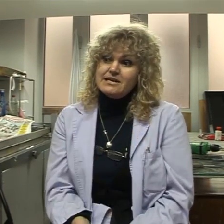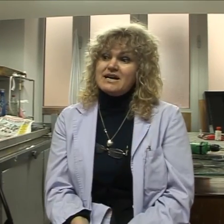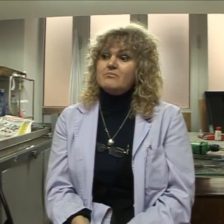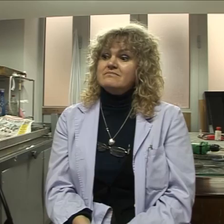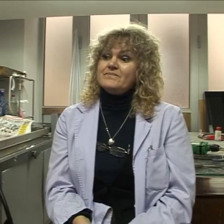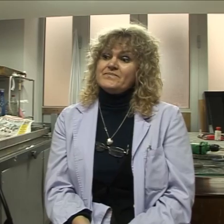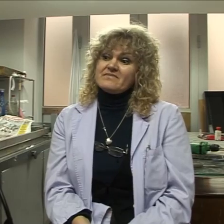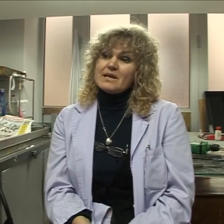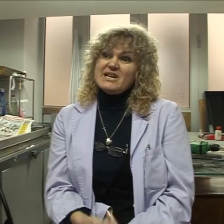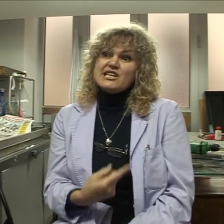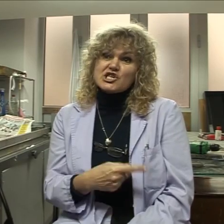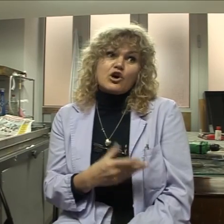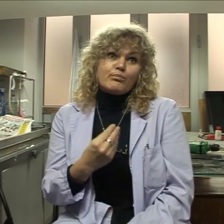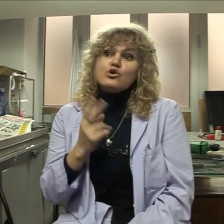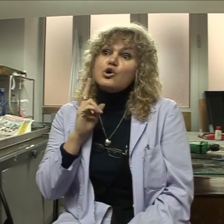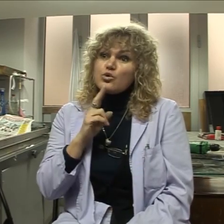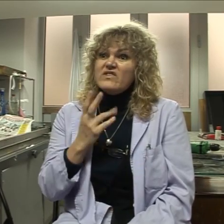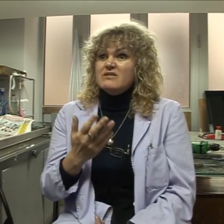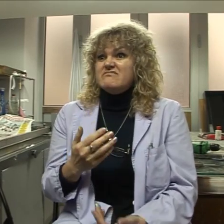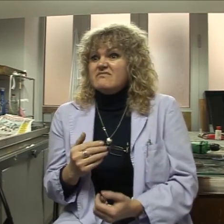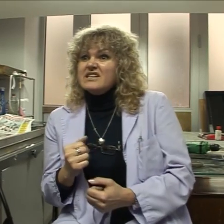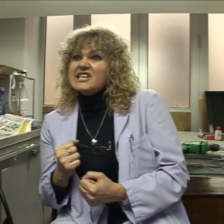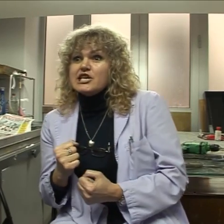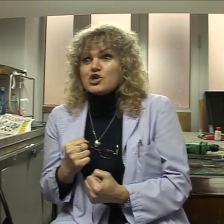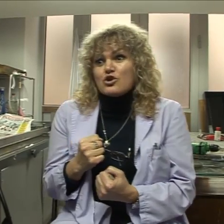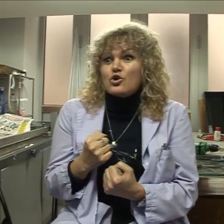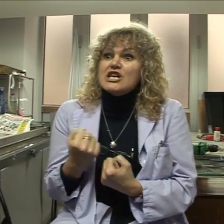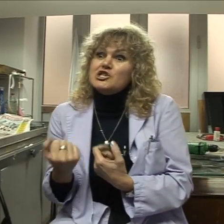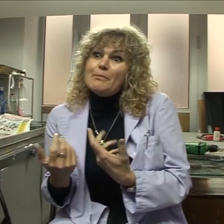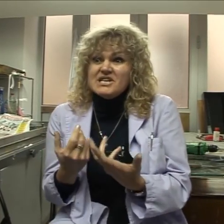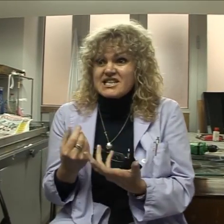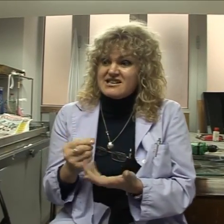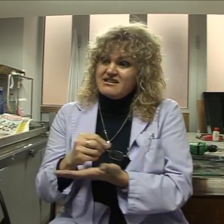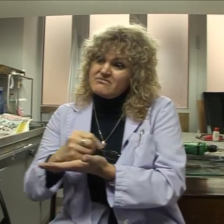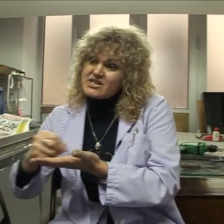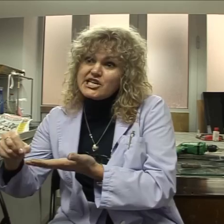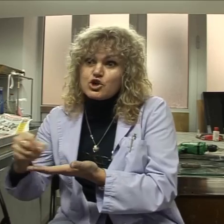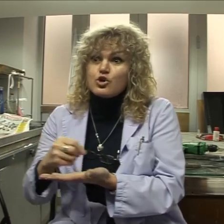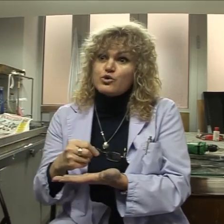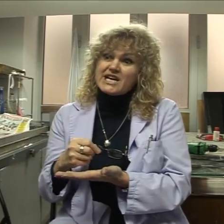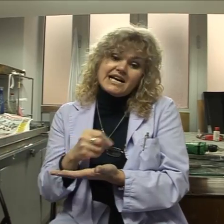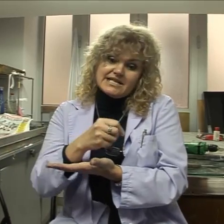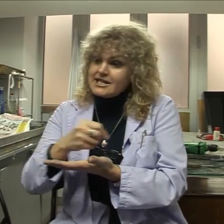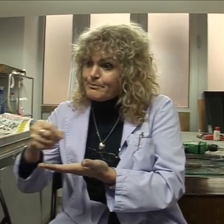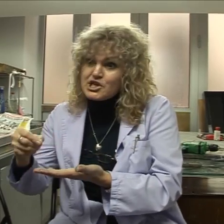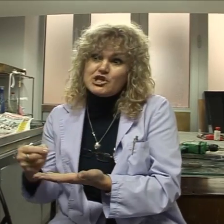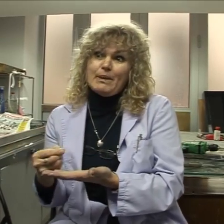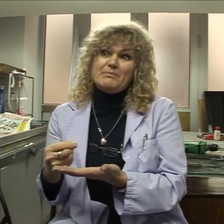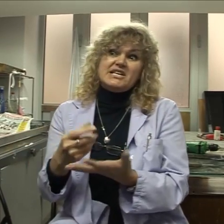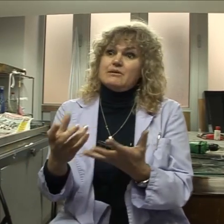invalidima. Meni je šao puno kluvi, teško koga će pitati, teško komunikacija, da piše papira,